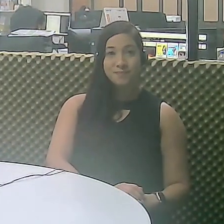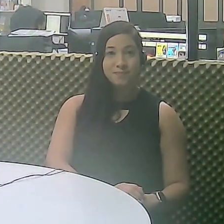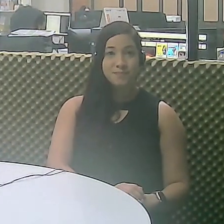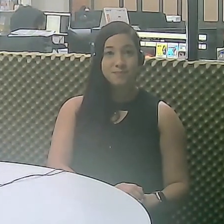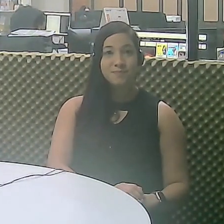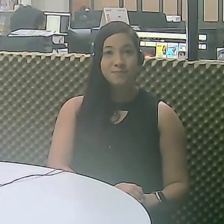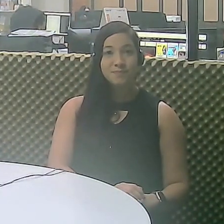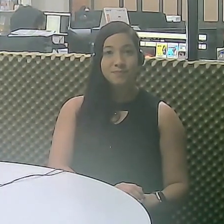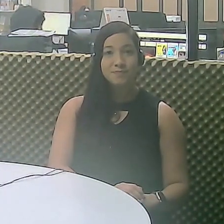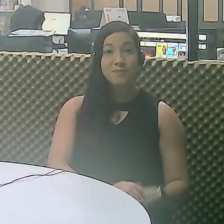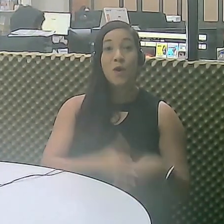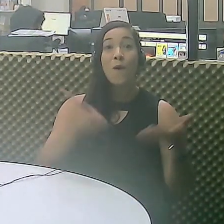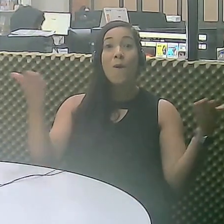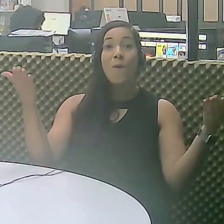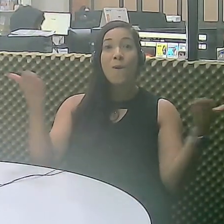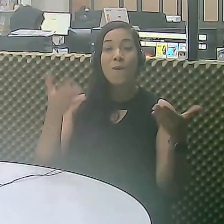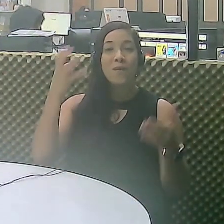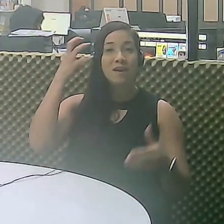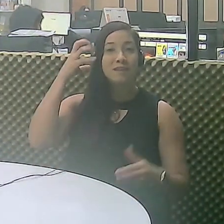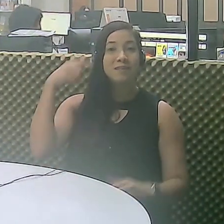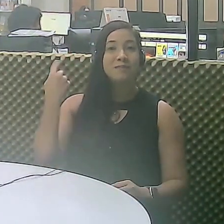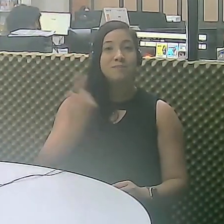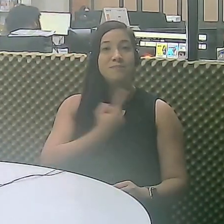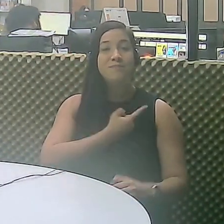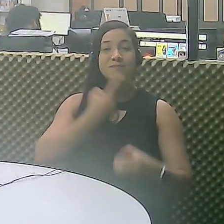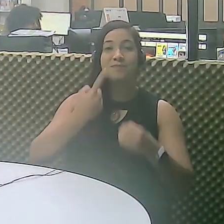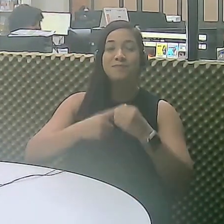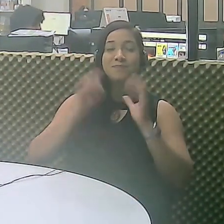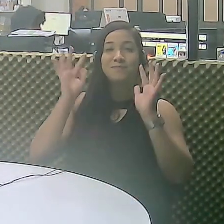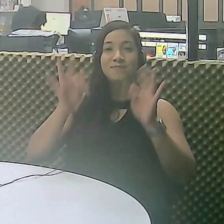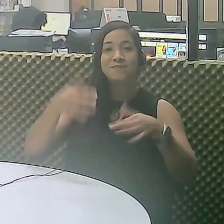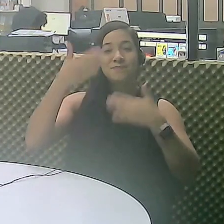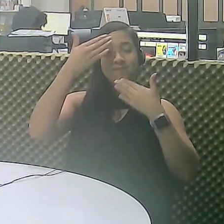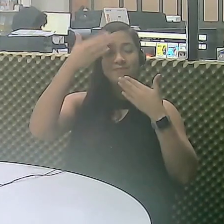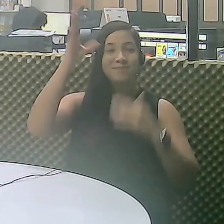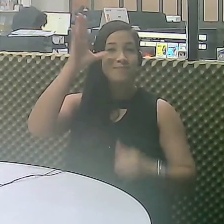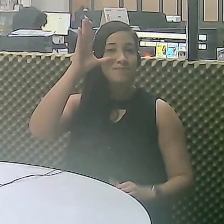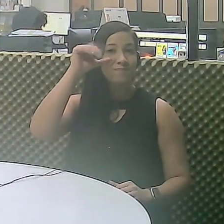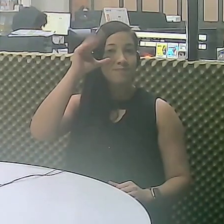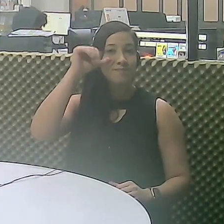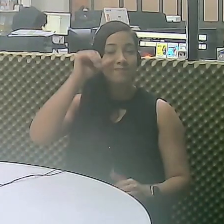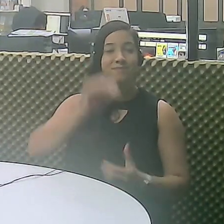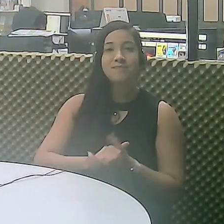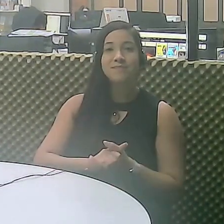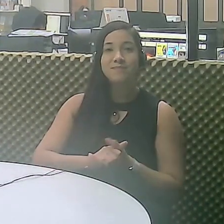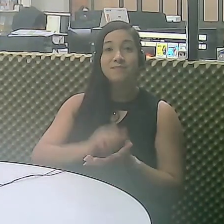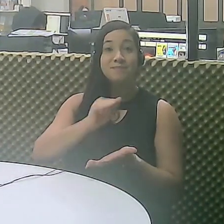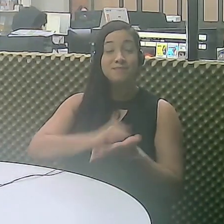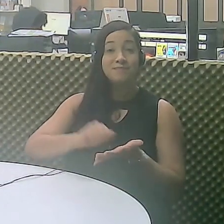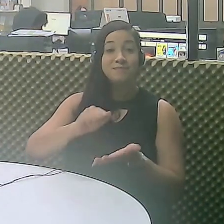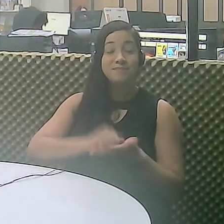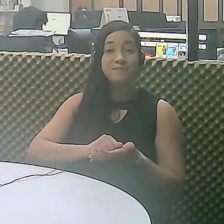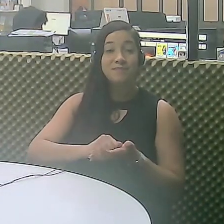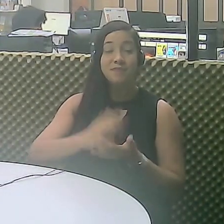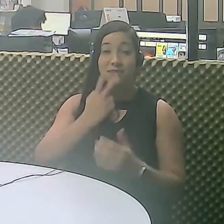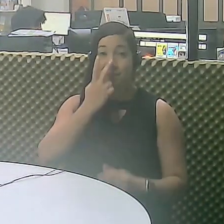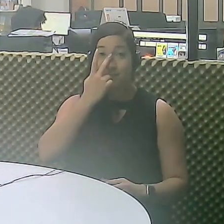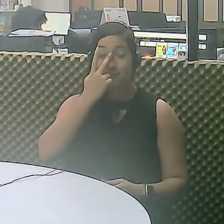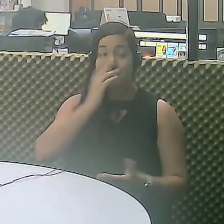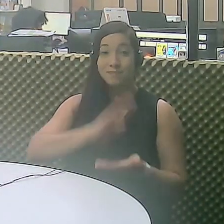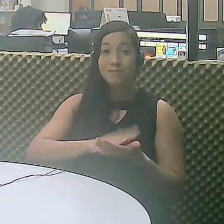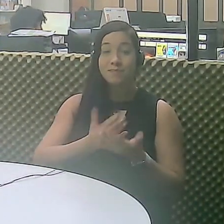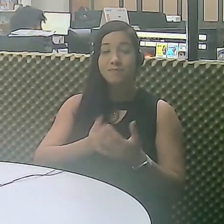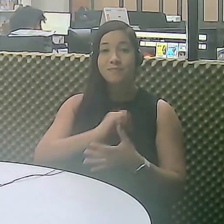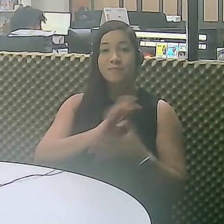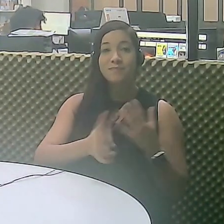notícias. A edição de hoje da Rádio Nossa Cidade fica por aqui. Obrigada pela sua audiência. A edição foi minha, Vanessa